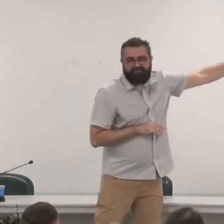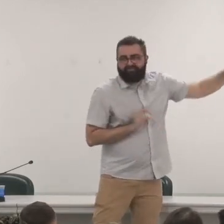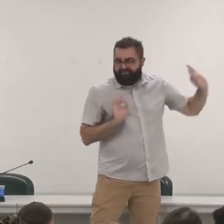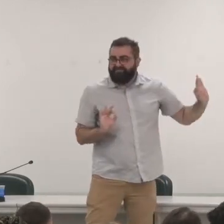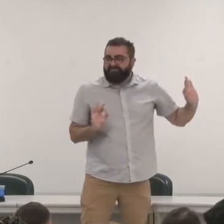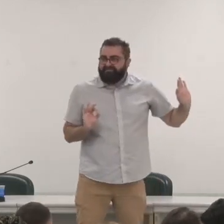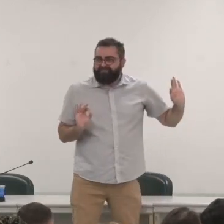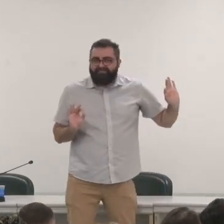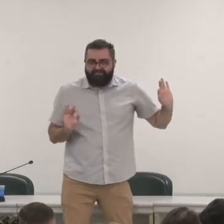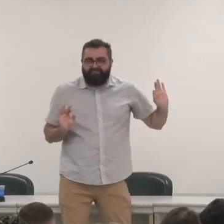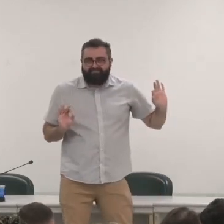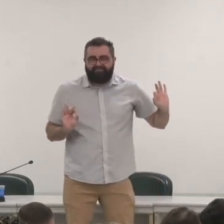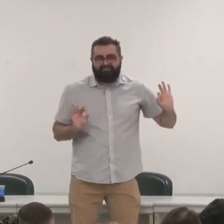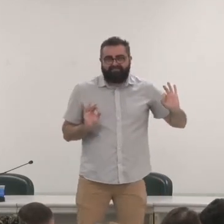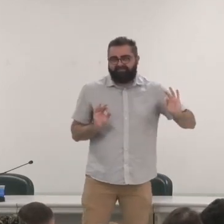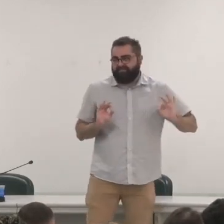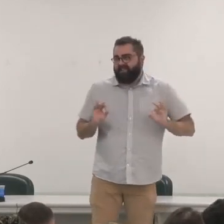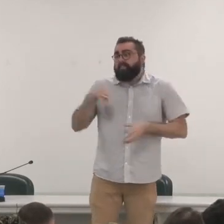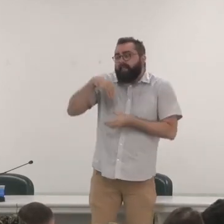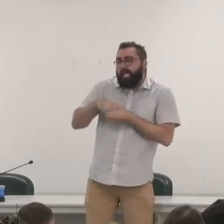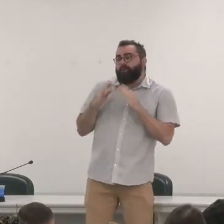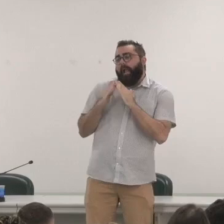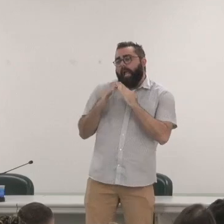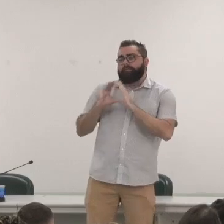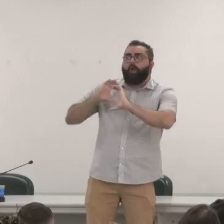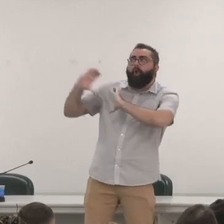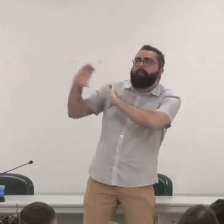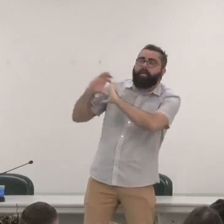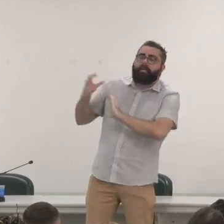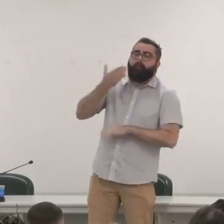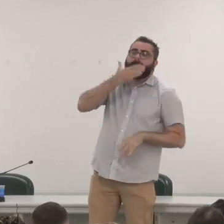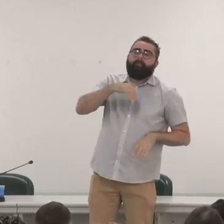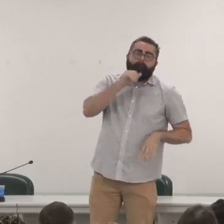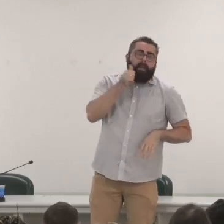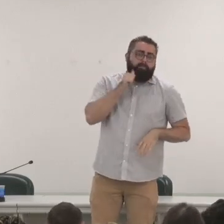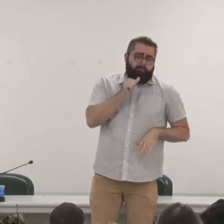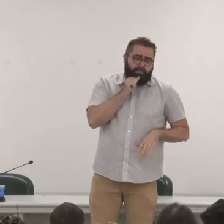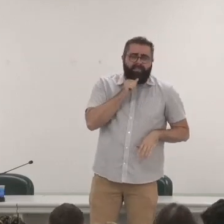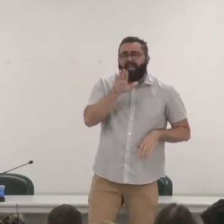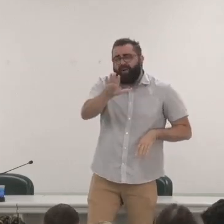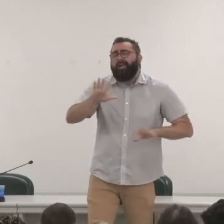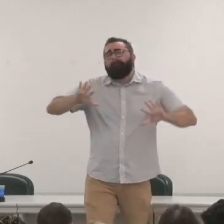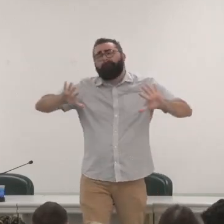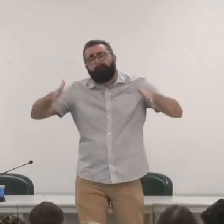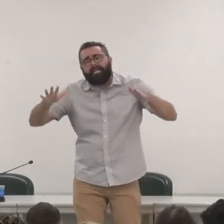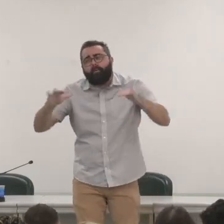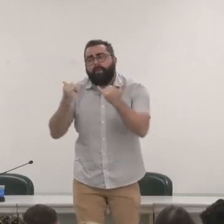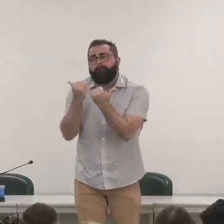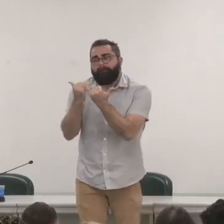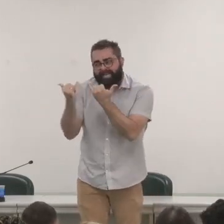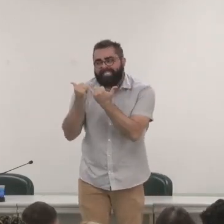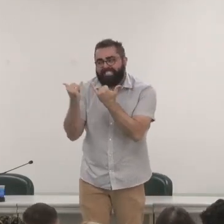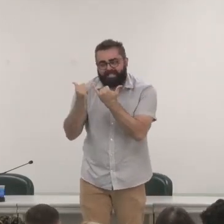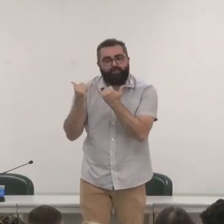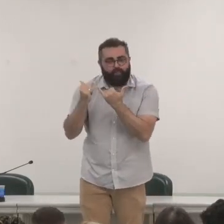sinais domésticos. Então, elas desenvolvem uma linguagem para se comunicar com